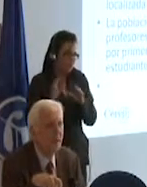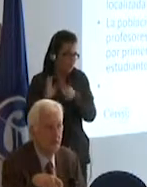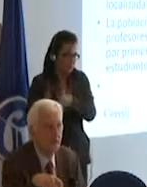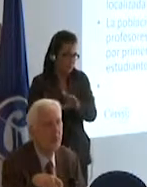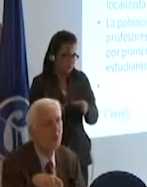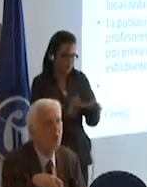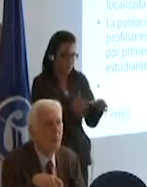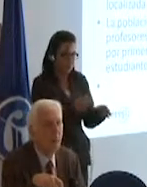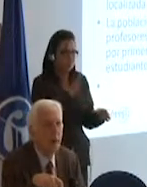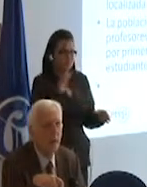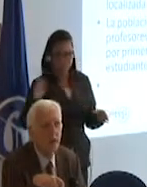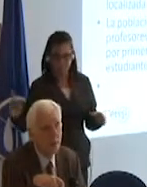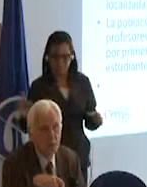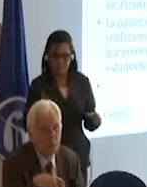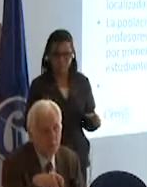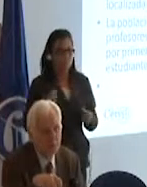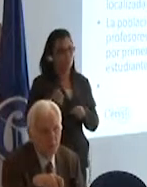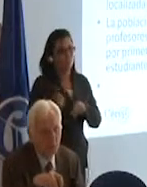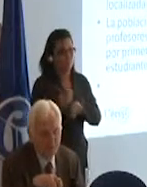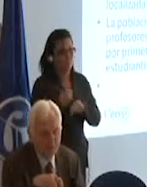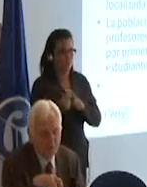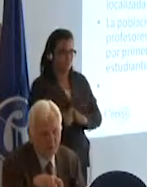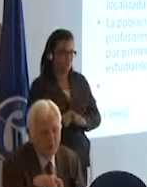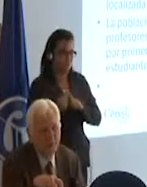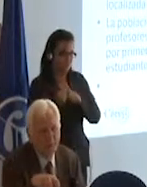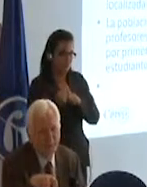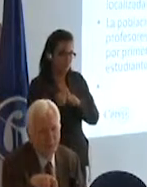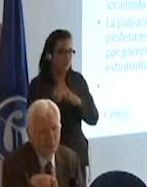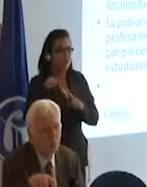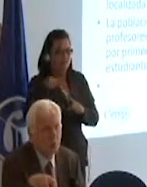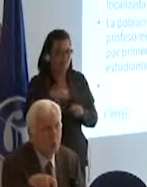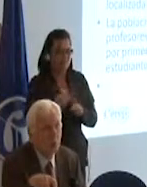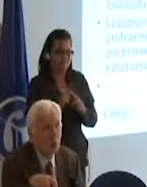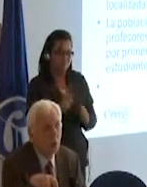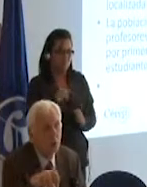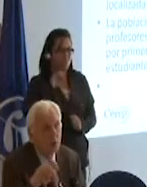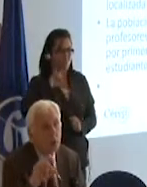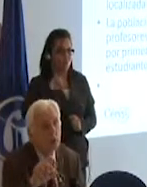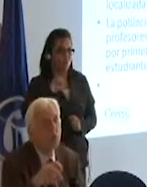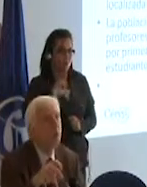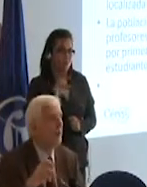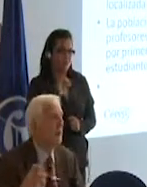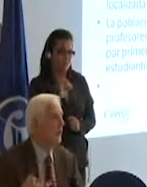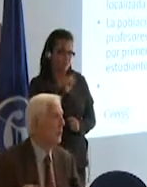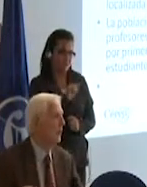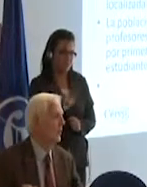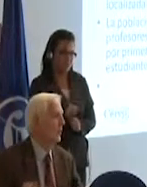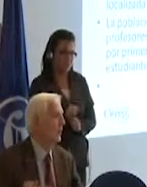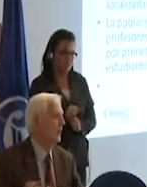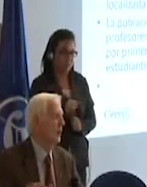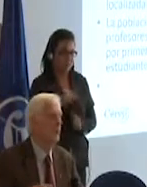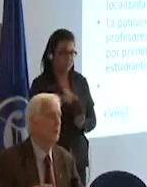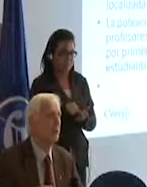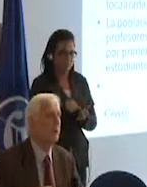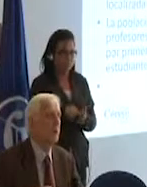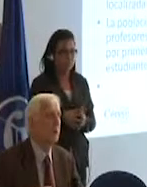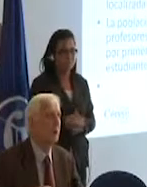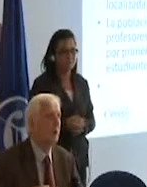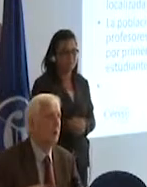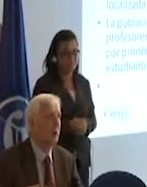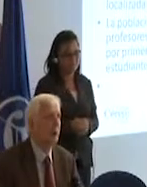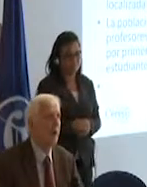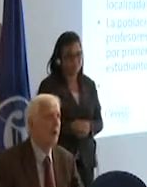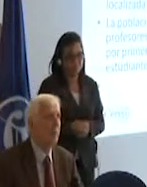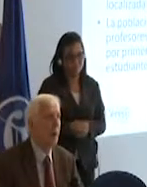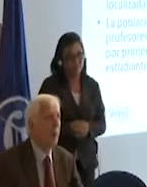son dados por docentes especializados. Esto es lo que se llama unidades localizadas de integración escolar.